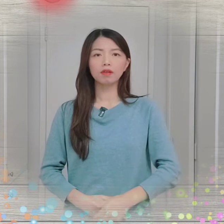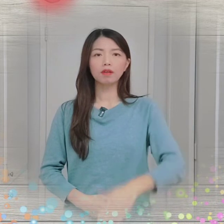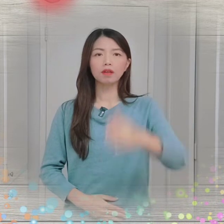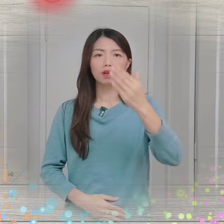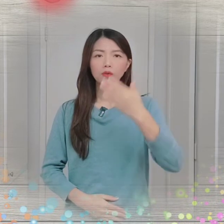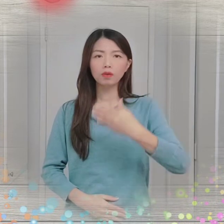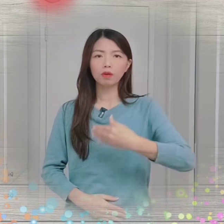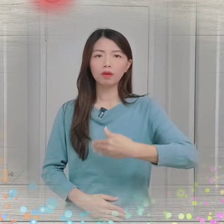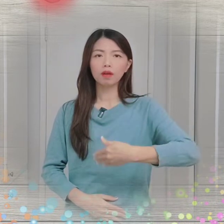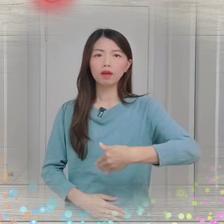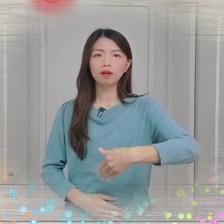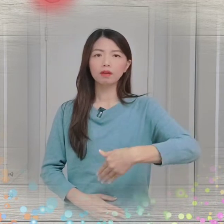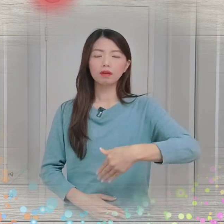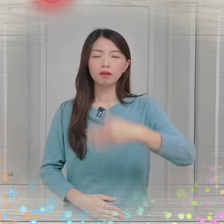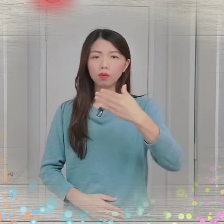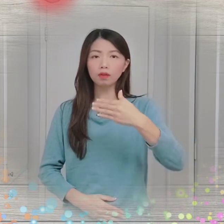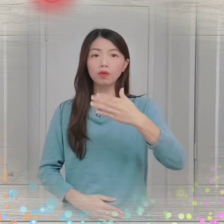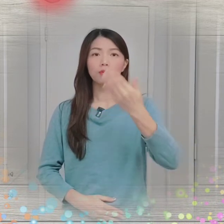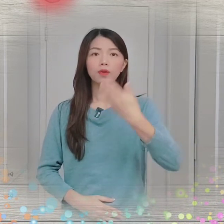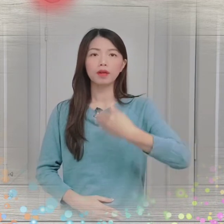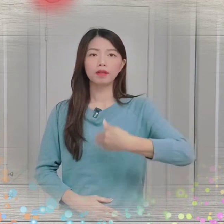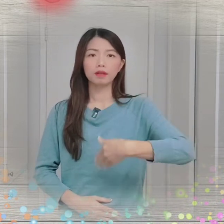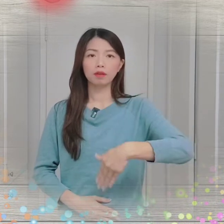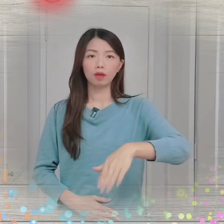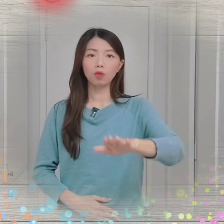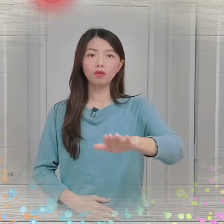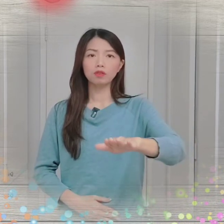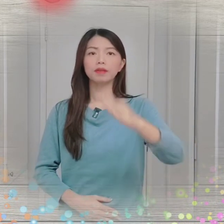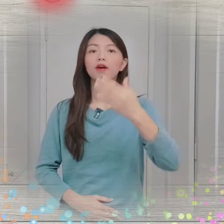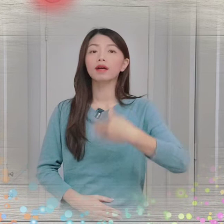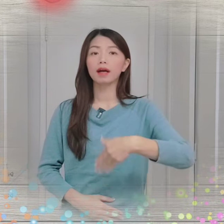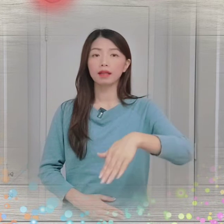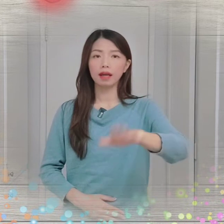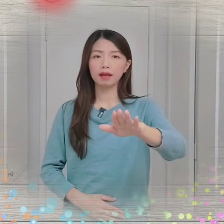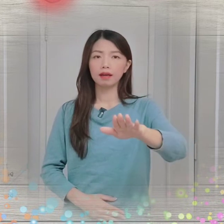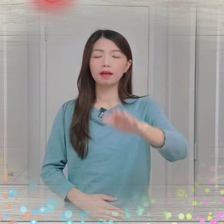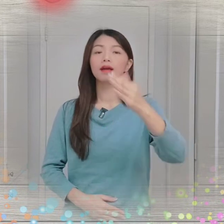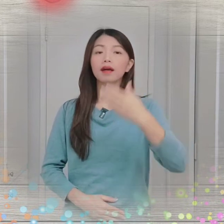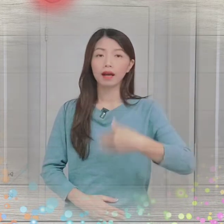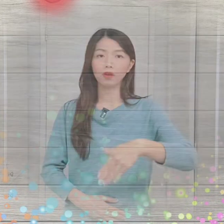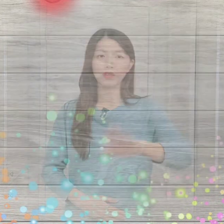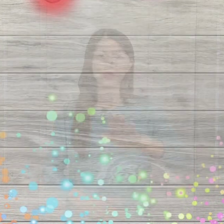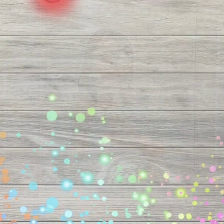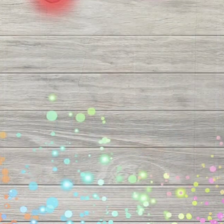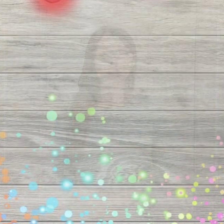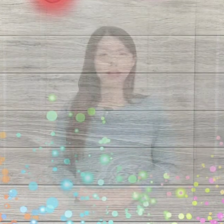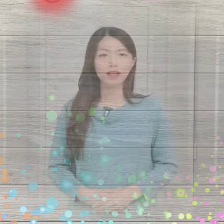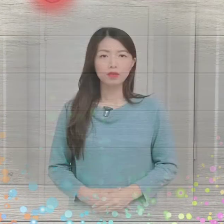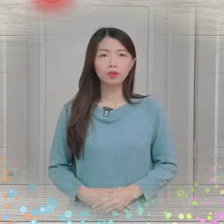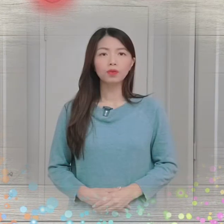하는 뜻의 수어는 손을 이렇게 손등이 위로 보이게 이렇게 돌려주시면 돼요. 가다 가더니